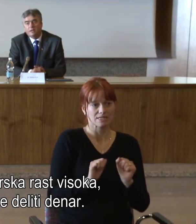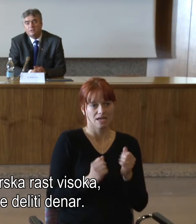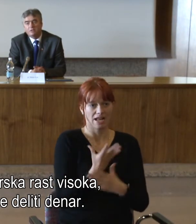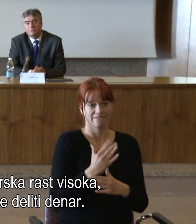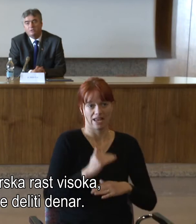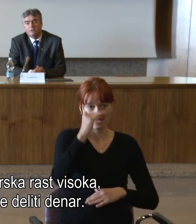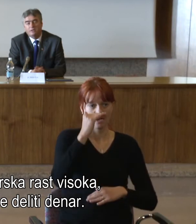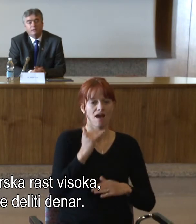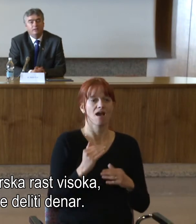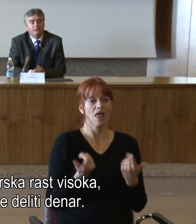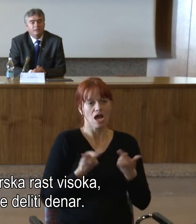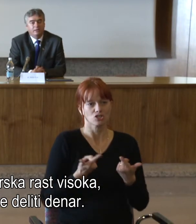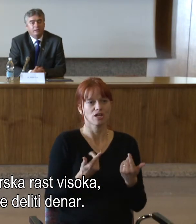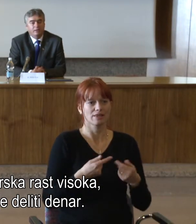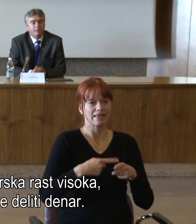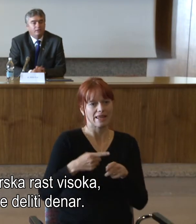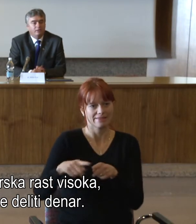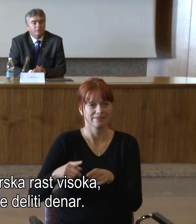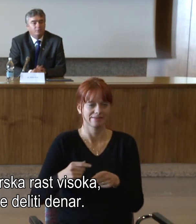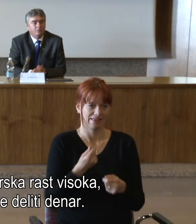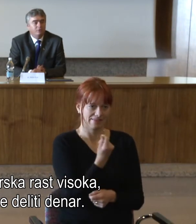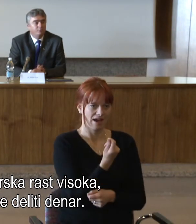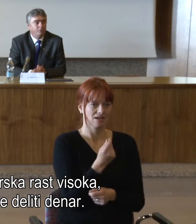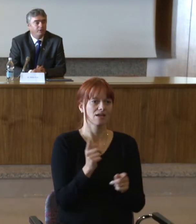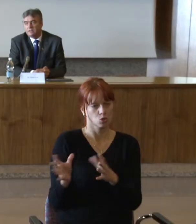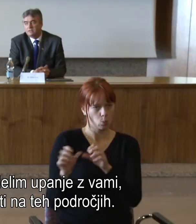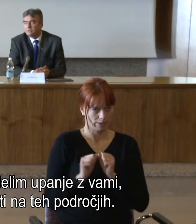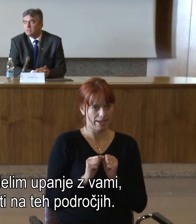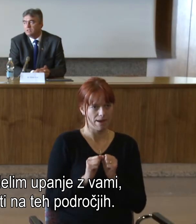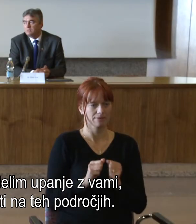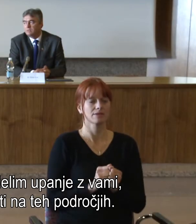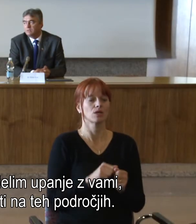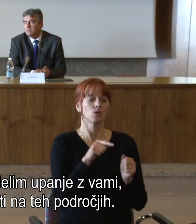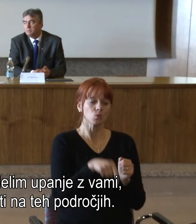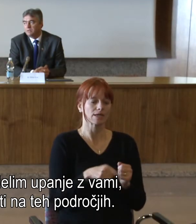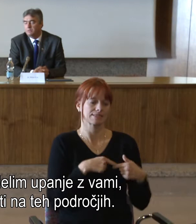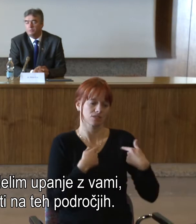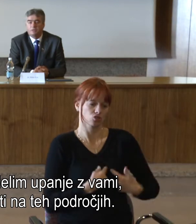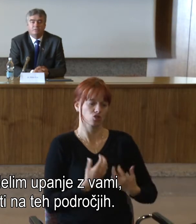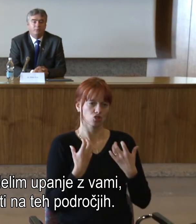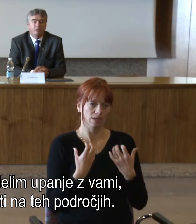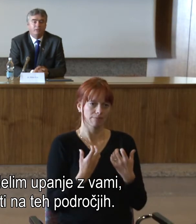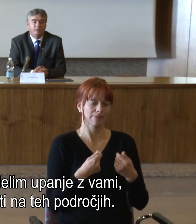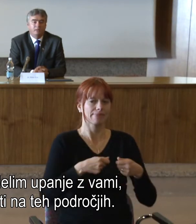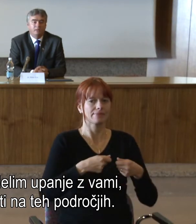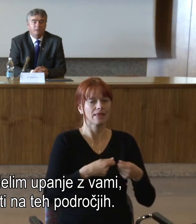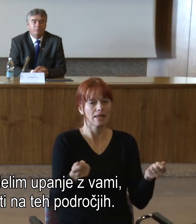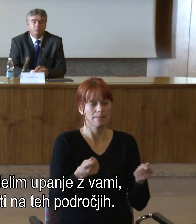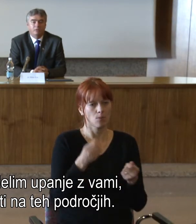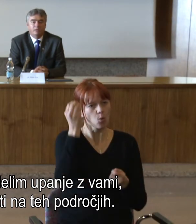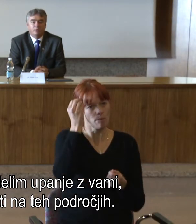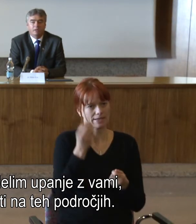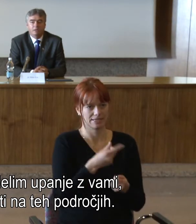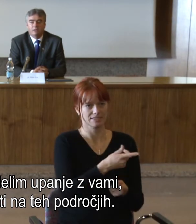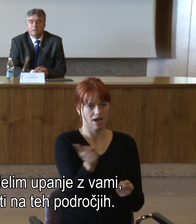veliko lažje recimo deliti denar. Jaz si srčno želim in pa delim upanje z vami, da ne